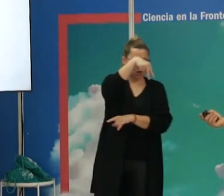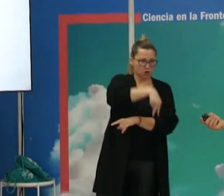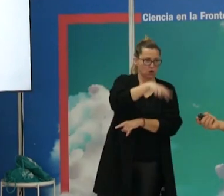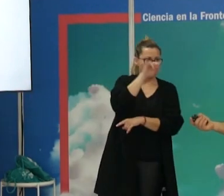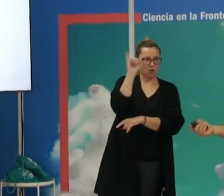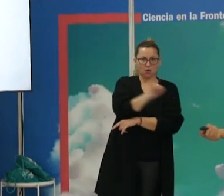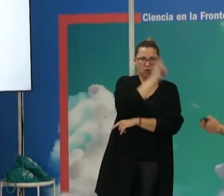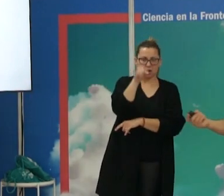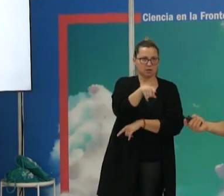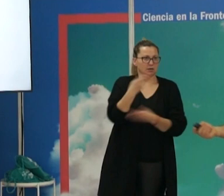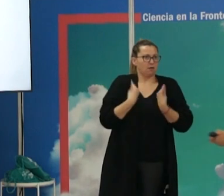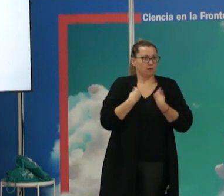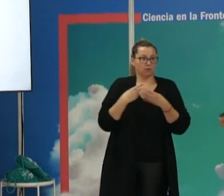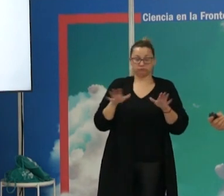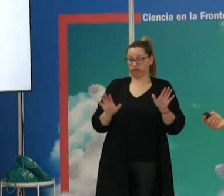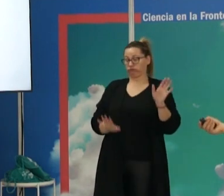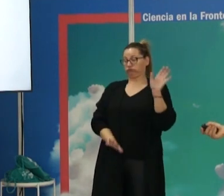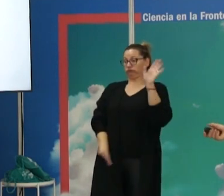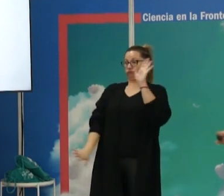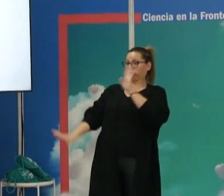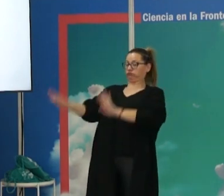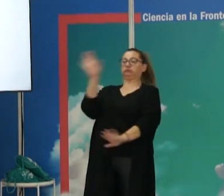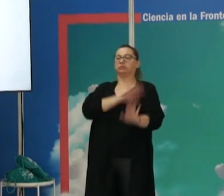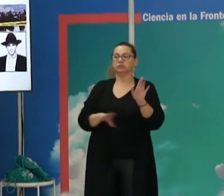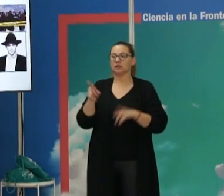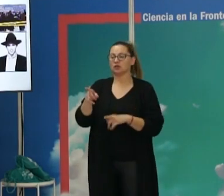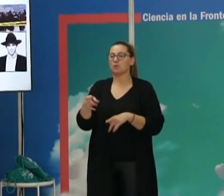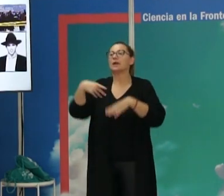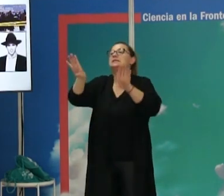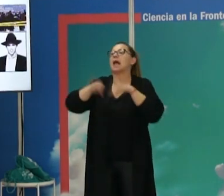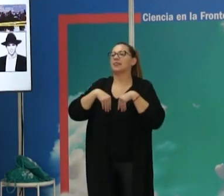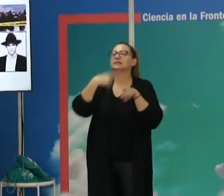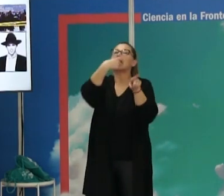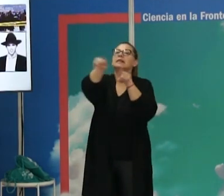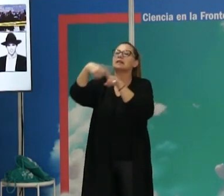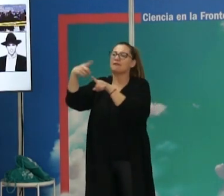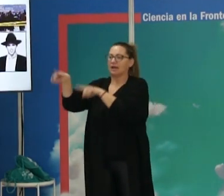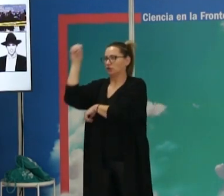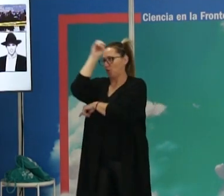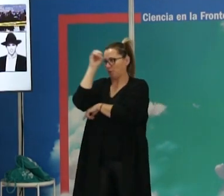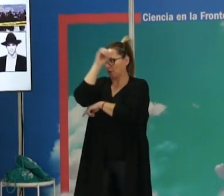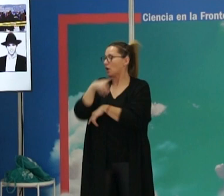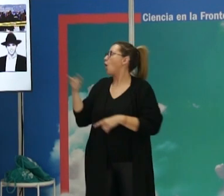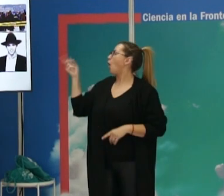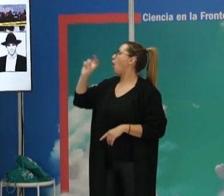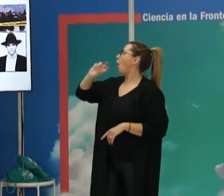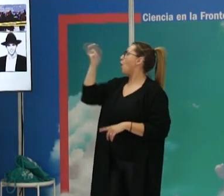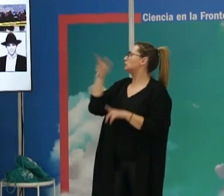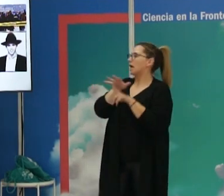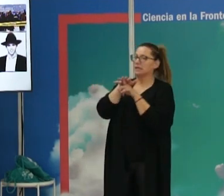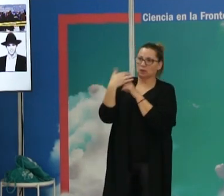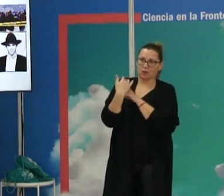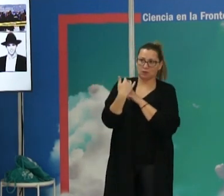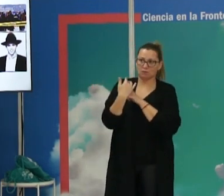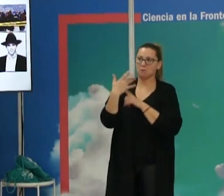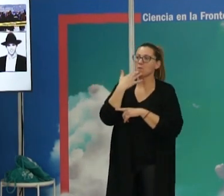este tipo de perplejidades se dan cuando se acepta un cierto pluralismo. También un caso que es bien problemático, otro